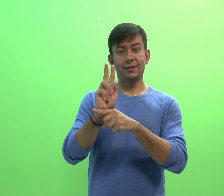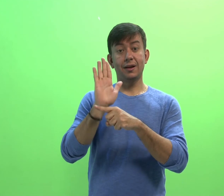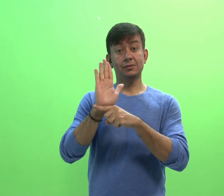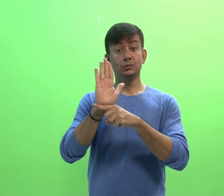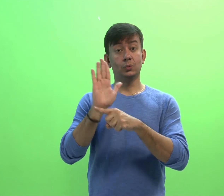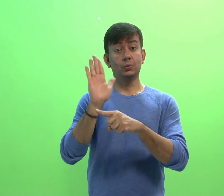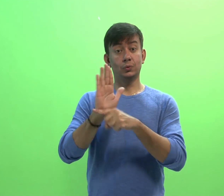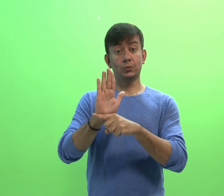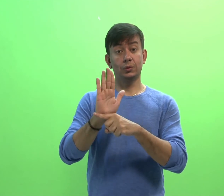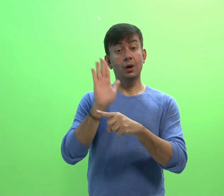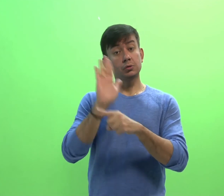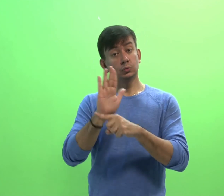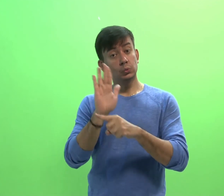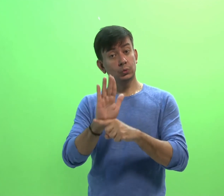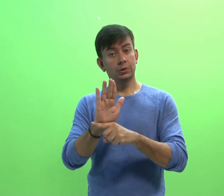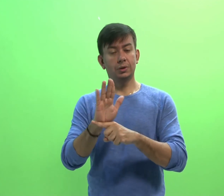ajudar, ajuda.